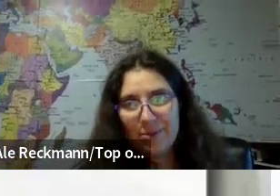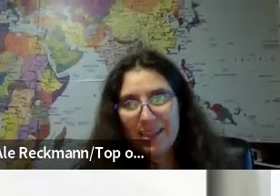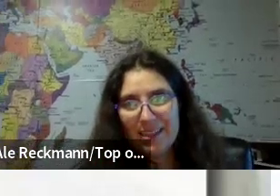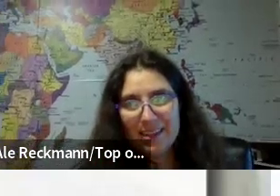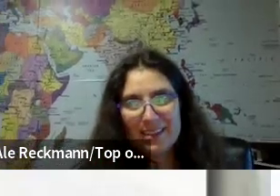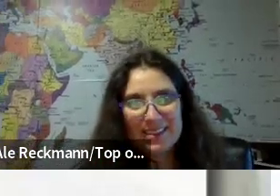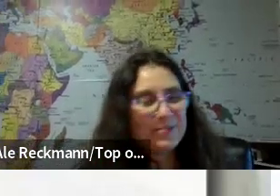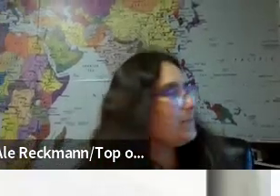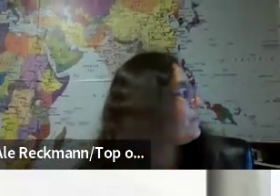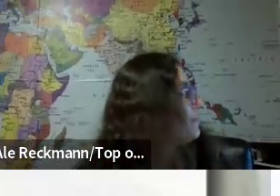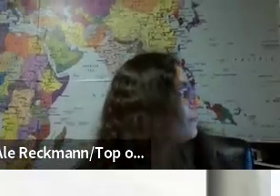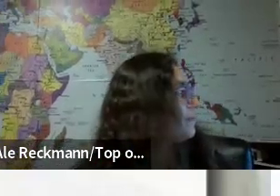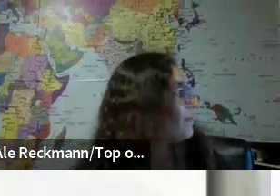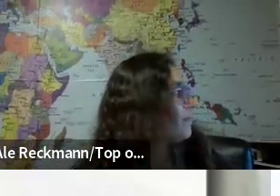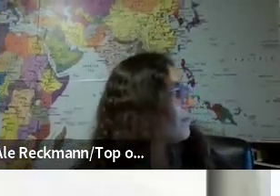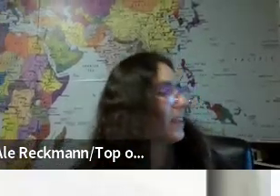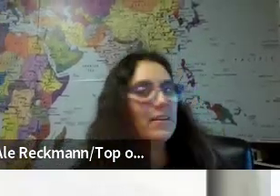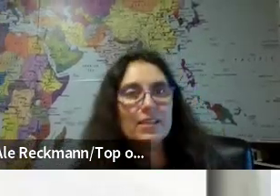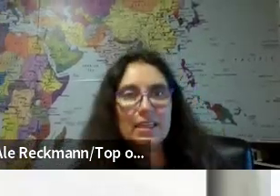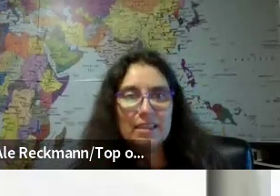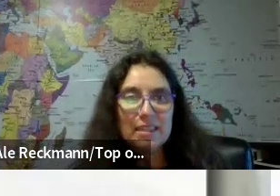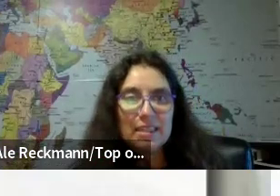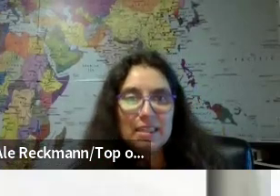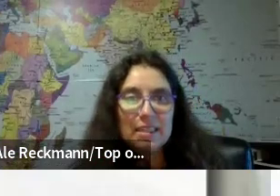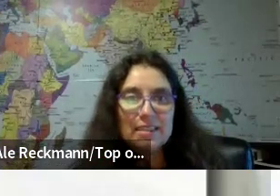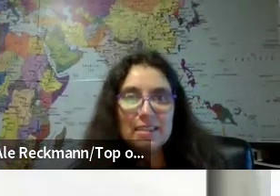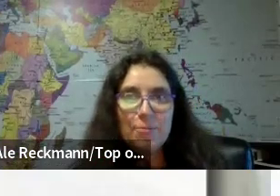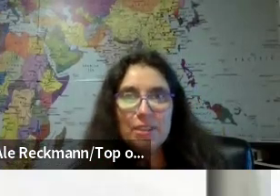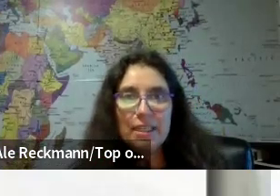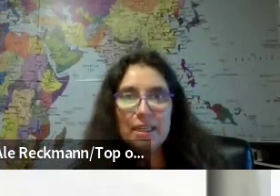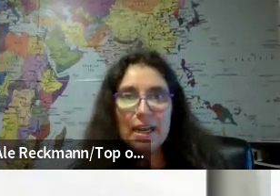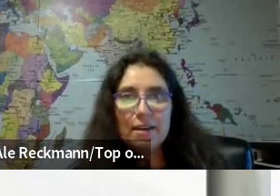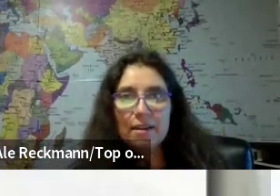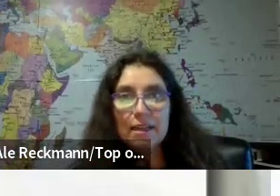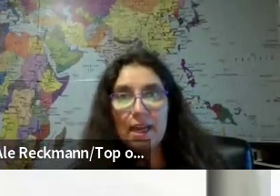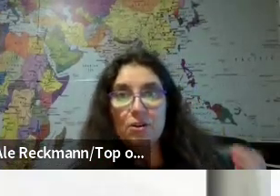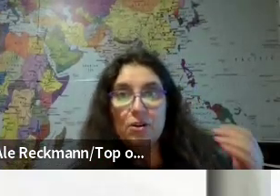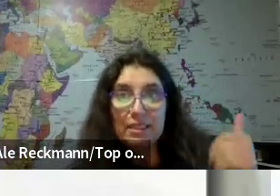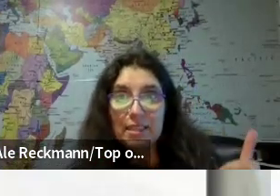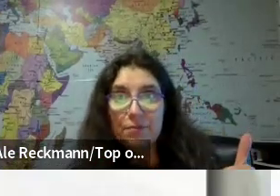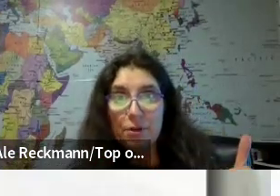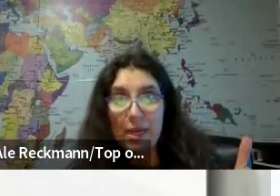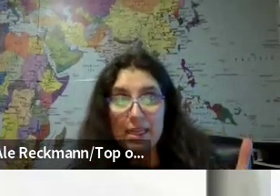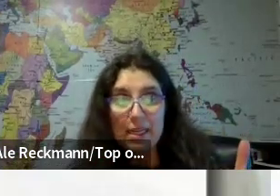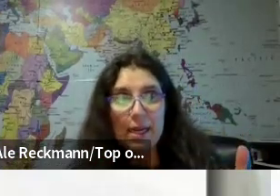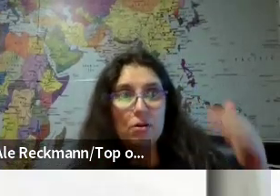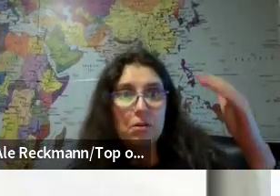Ya, buenas tardes. Ok. Necesitamos tener claro los antecedentes formales del